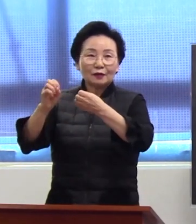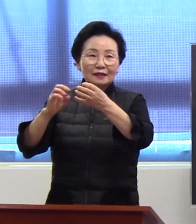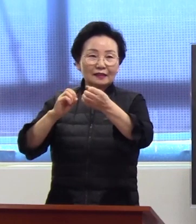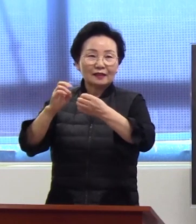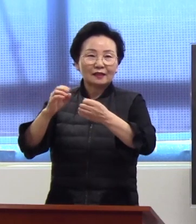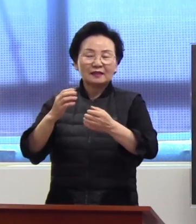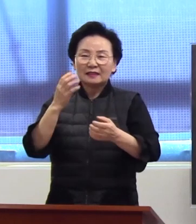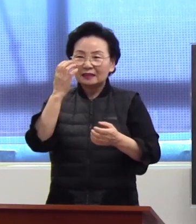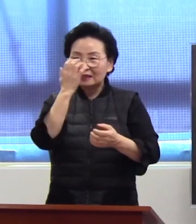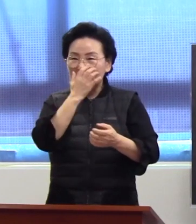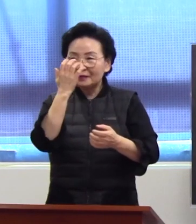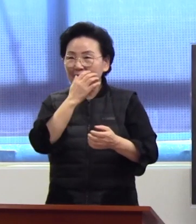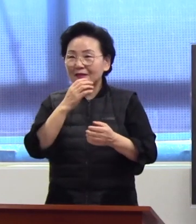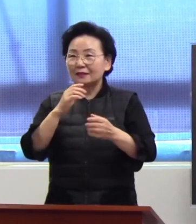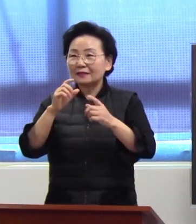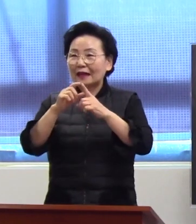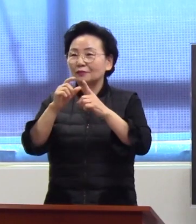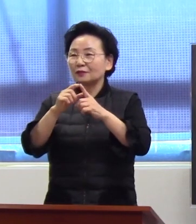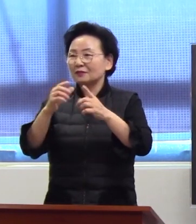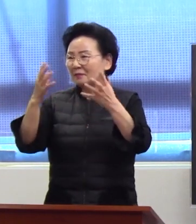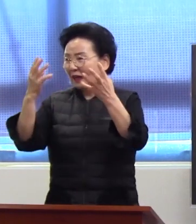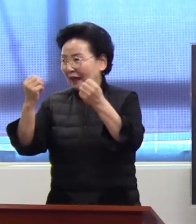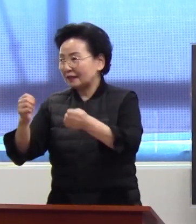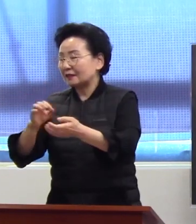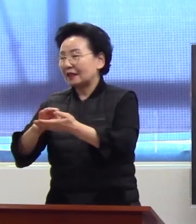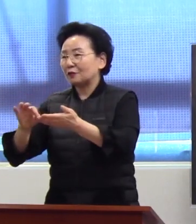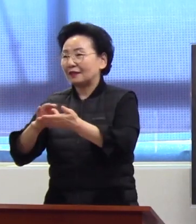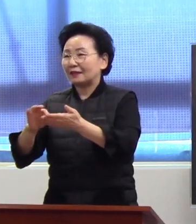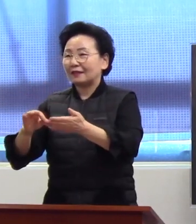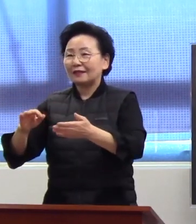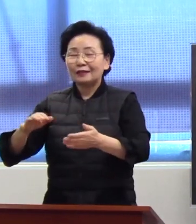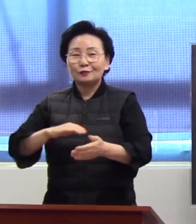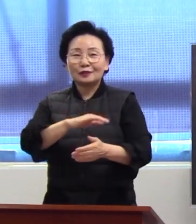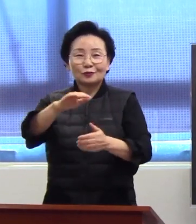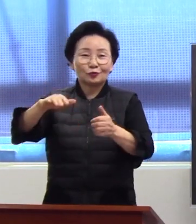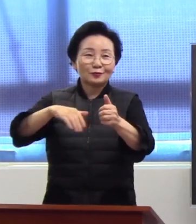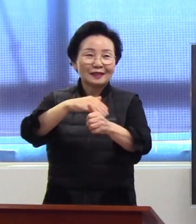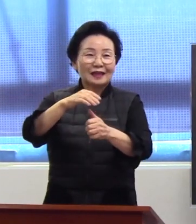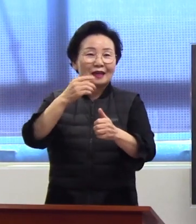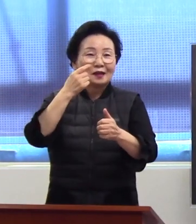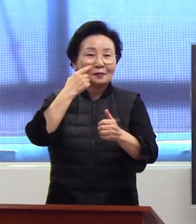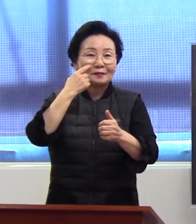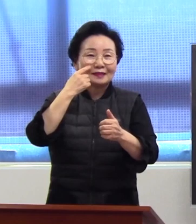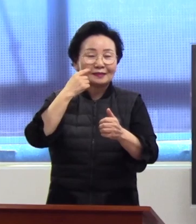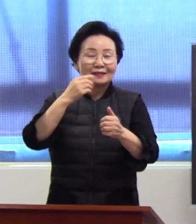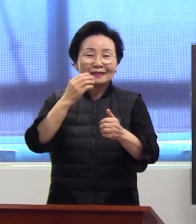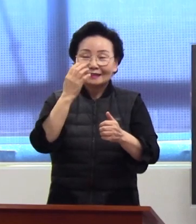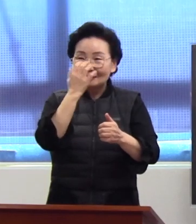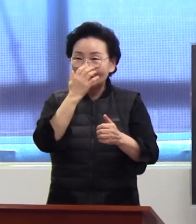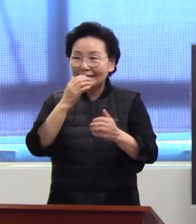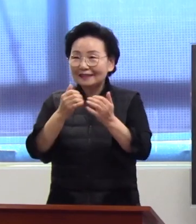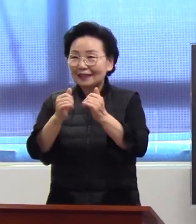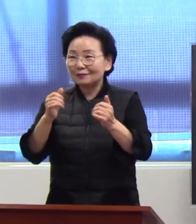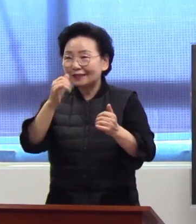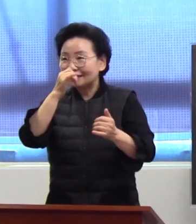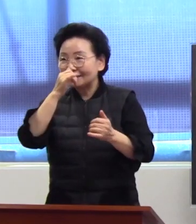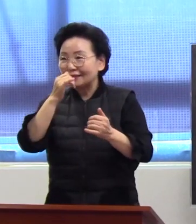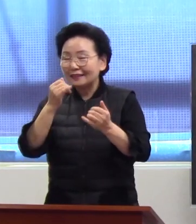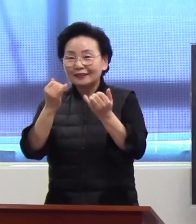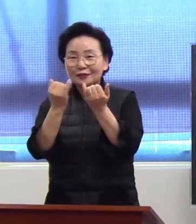대화할 때 음란한 단어를 많이 사용해. 우리 주변에 봐봐서 음란한 사람들 있죠?